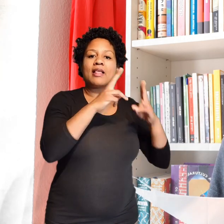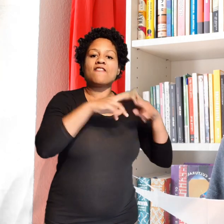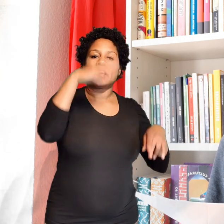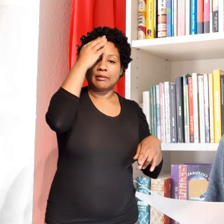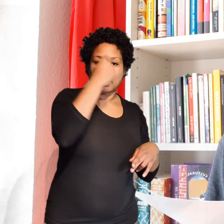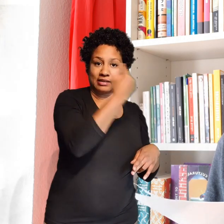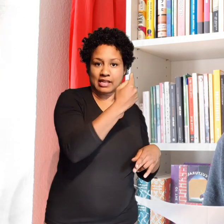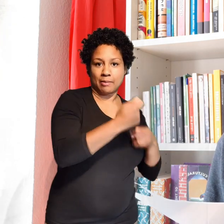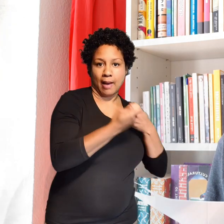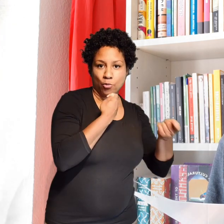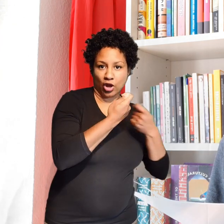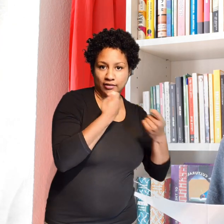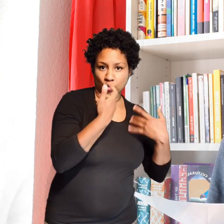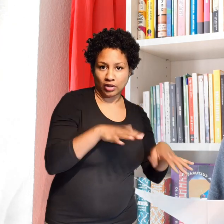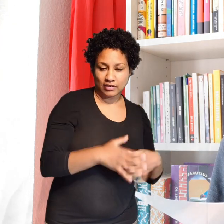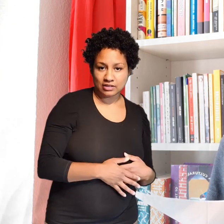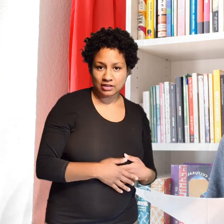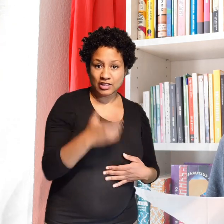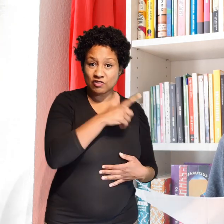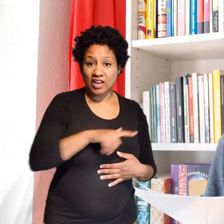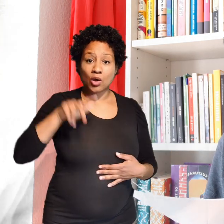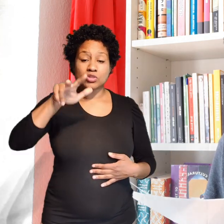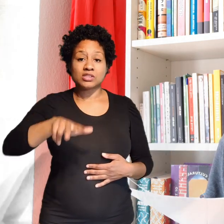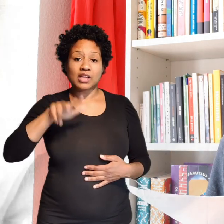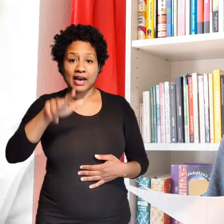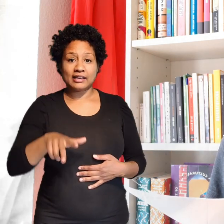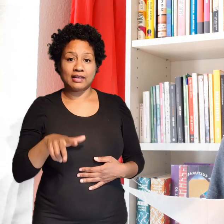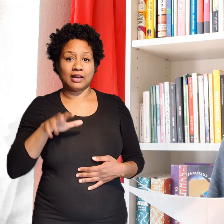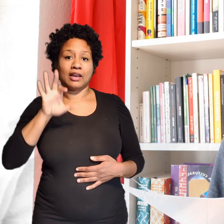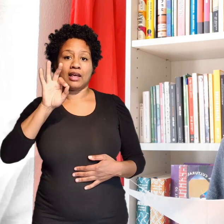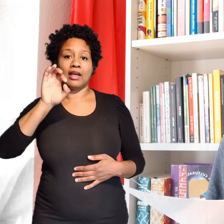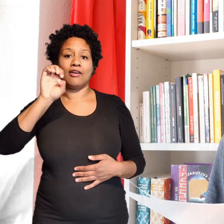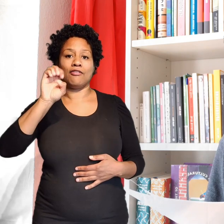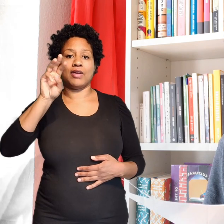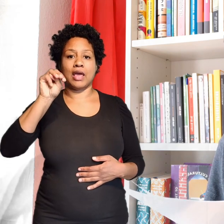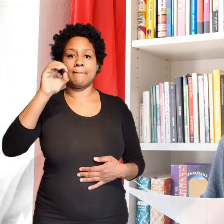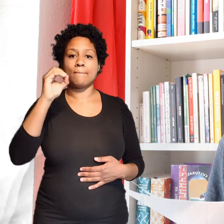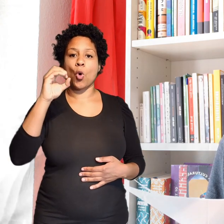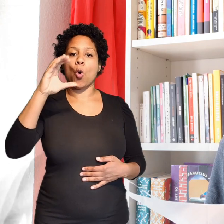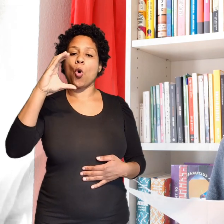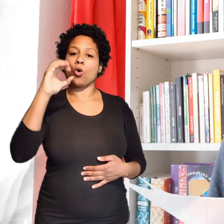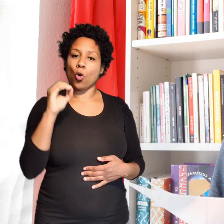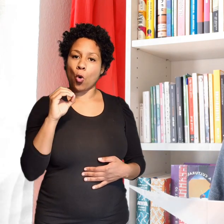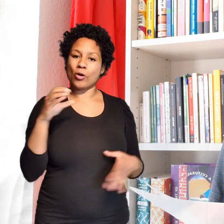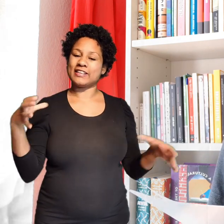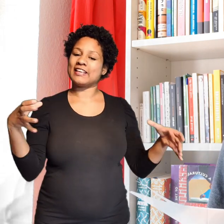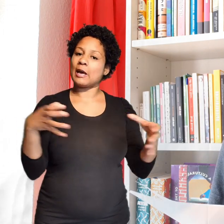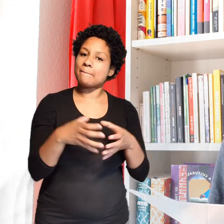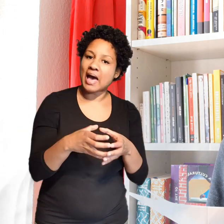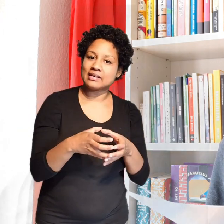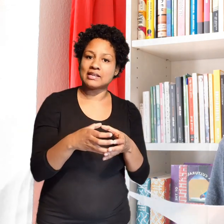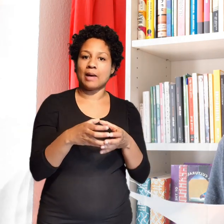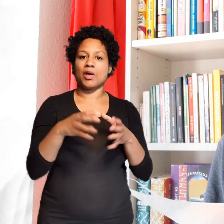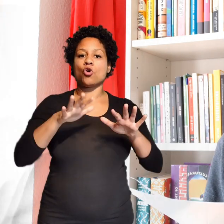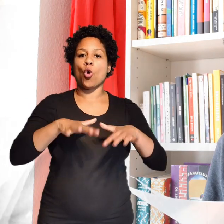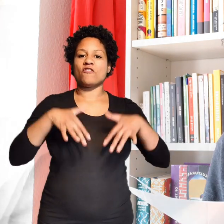2013 fand FEMOCO, eine gemeinsame Konferenz zu Feminismen of Color in Deutschland,